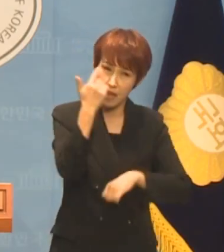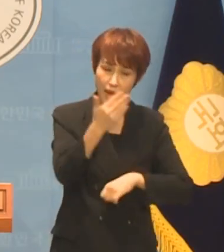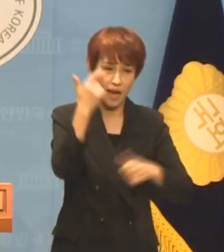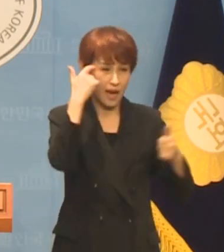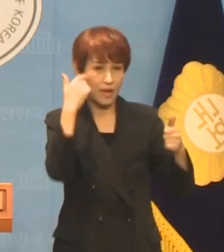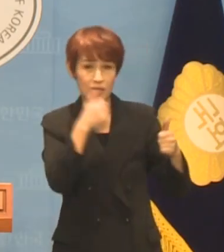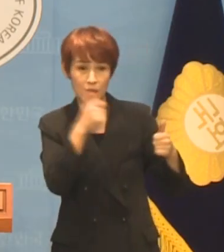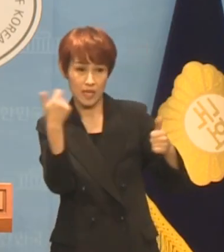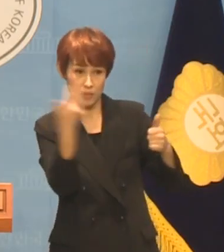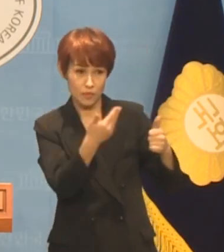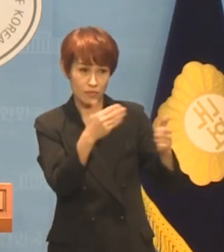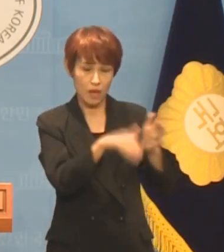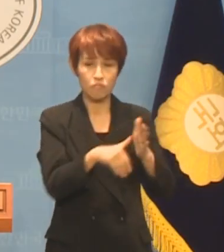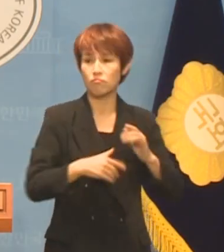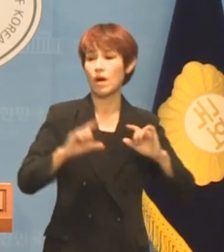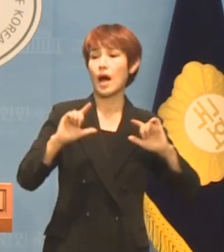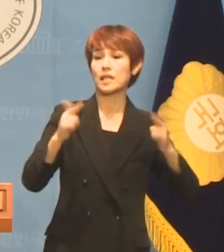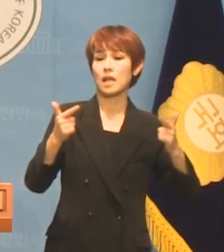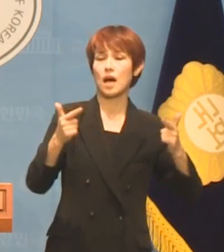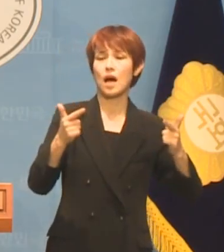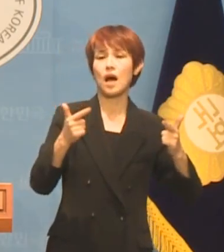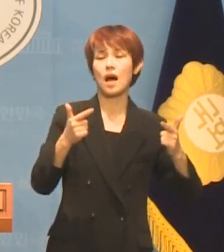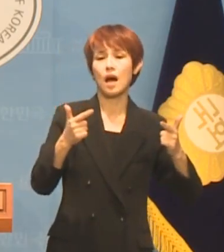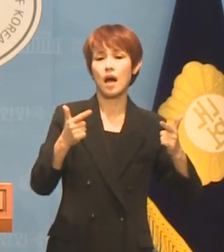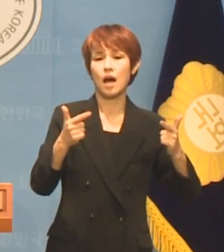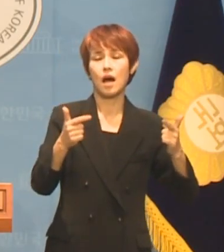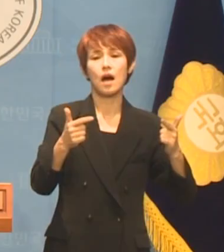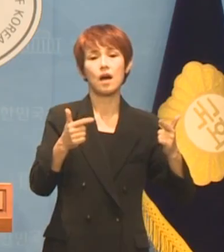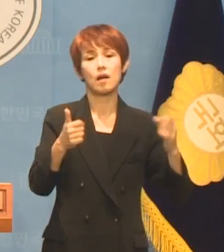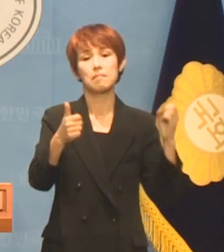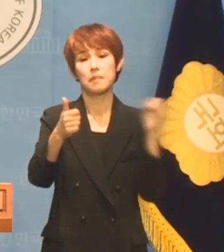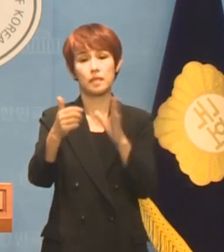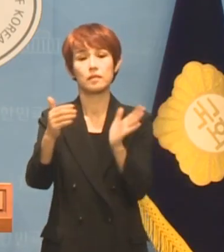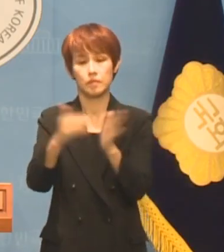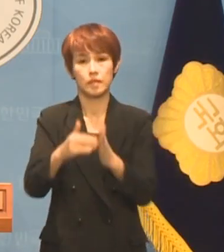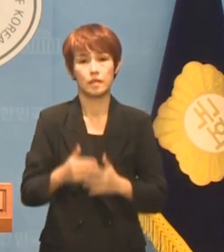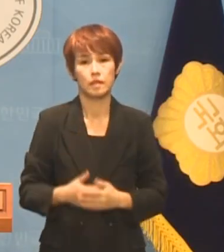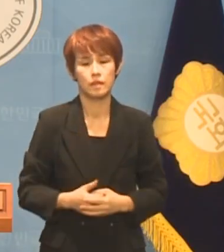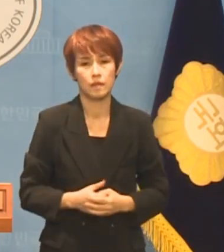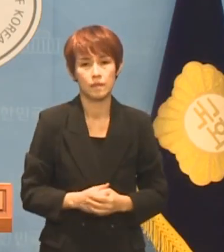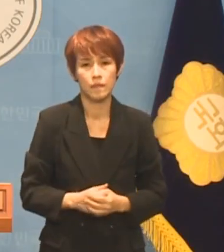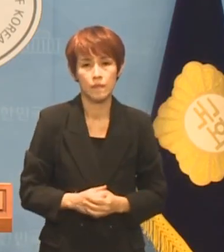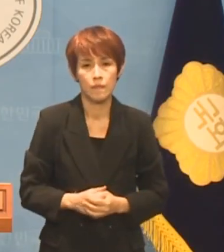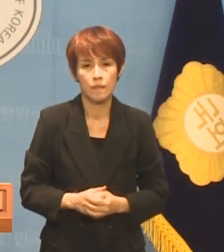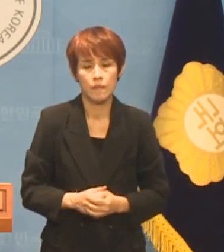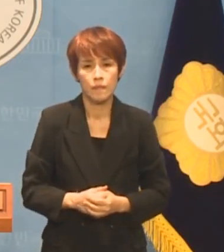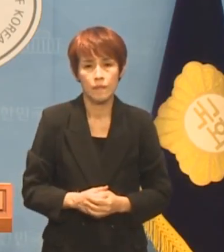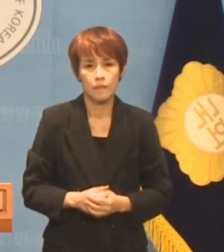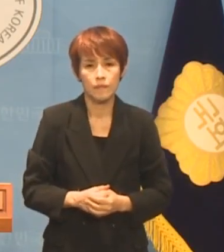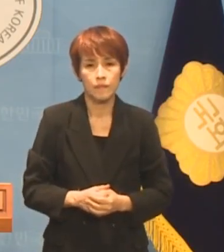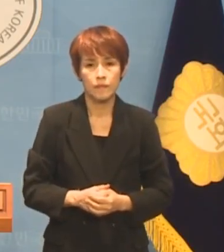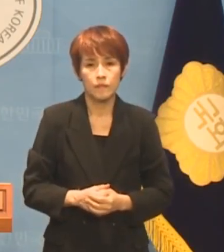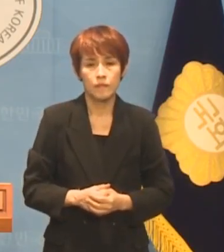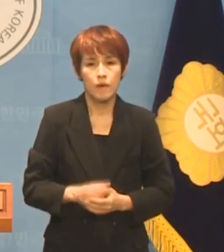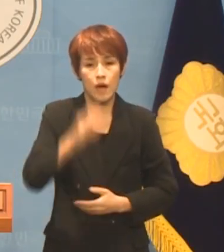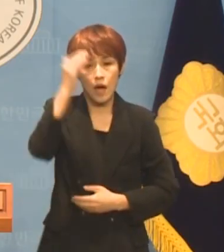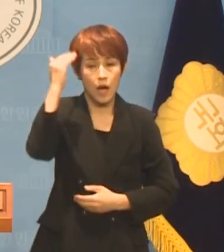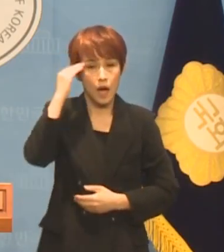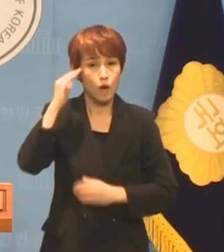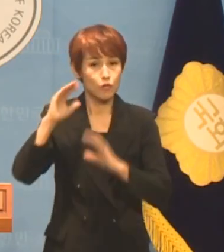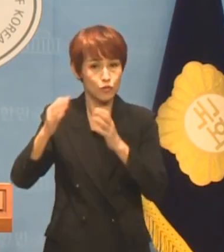질문에 대해 아니라고 말할 수 있네요 라고 분명히 선을 긋고 답했습니다. 그뿐만 아니라